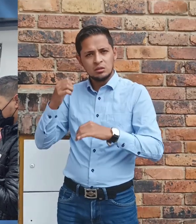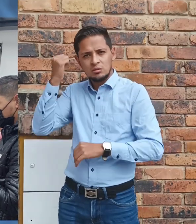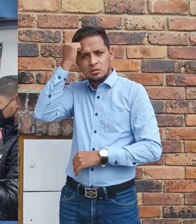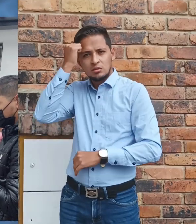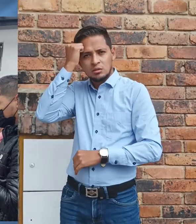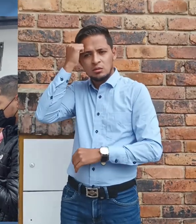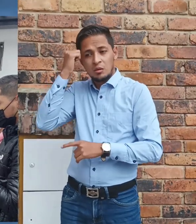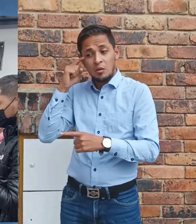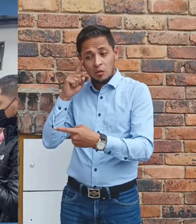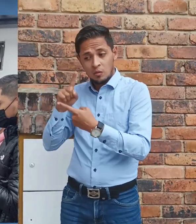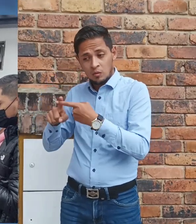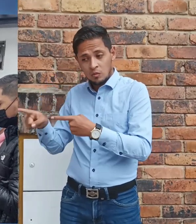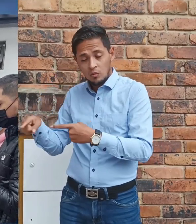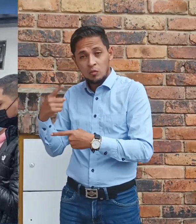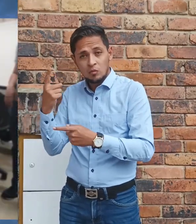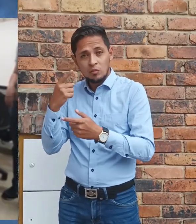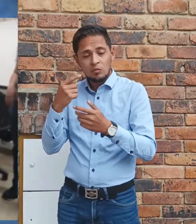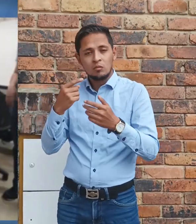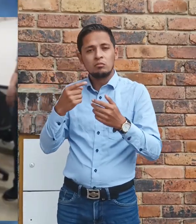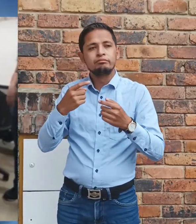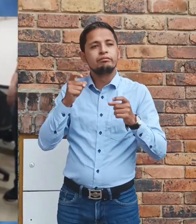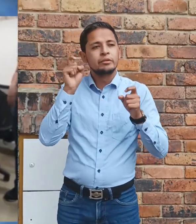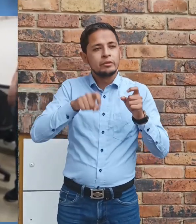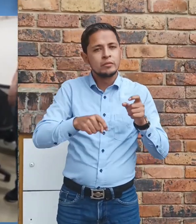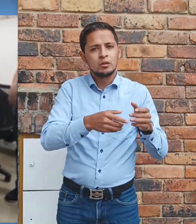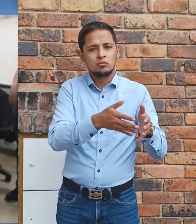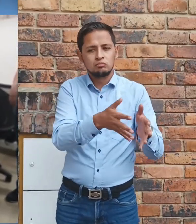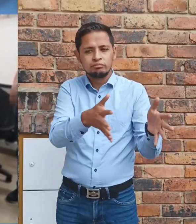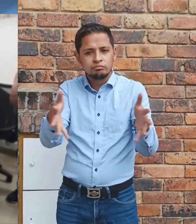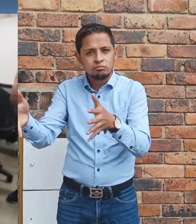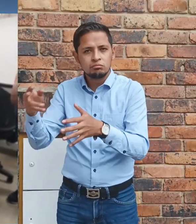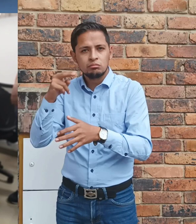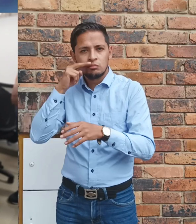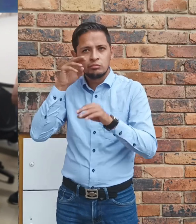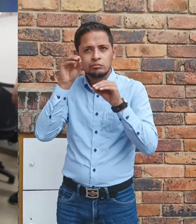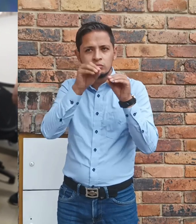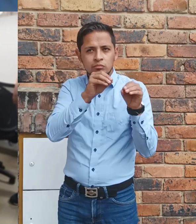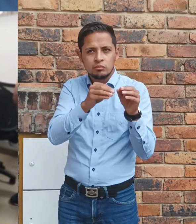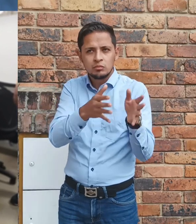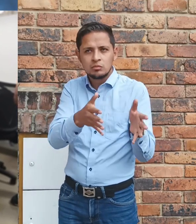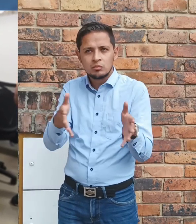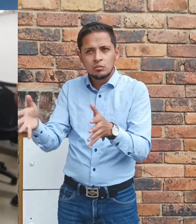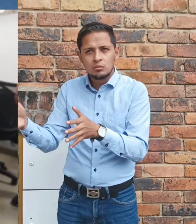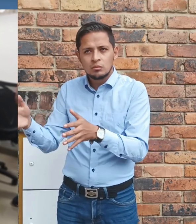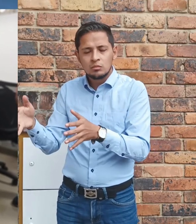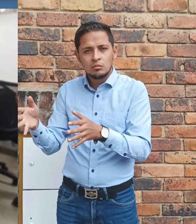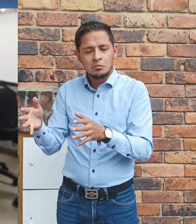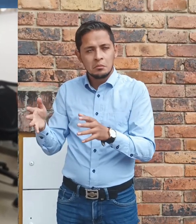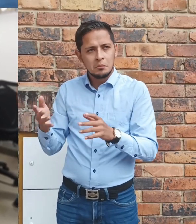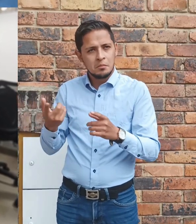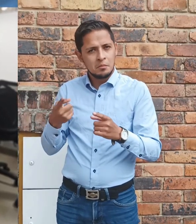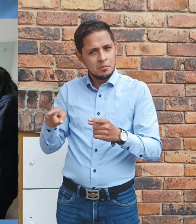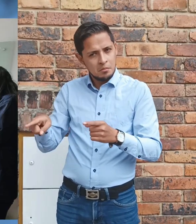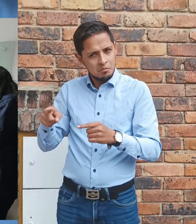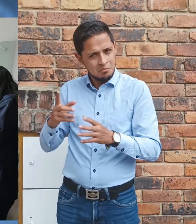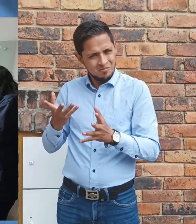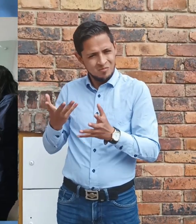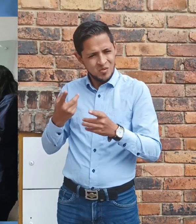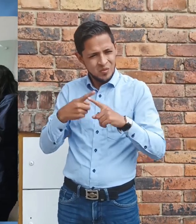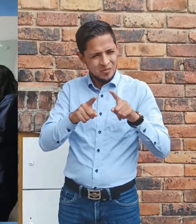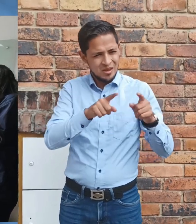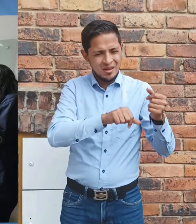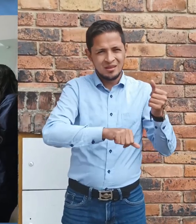empalme del perfil profesional docente que tiene por objetivo enseñar, formar a los niños en el